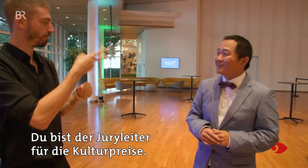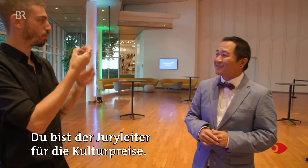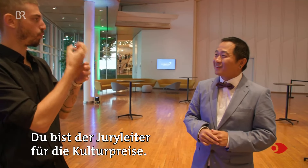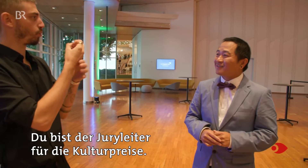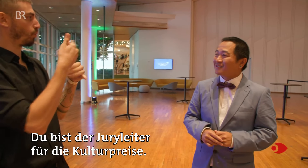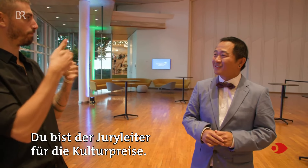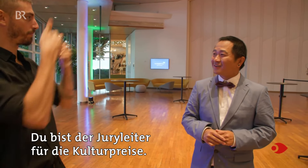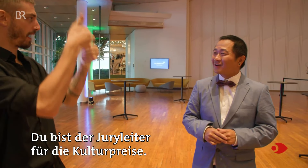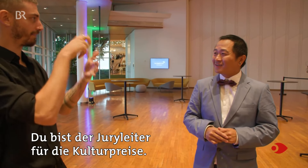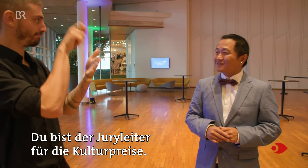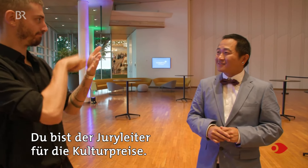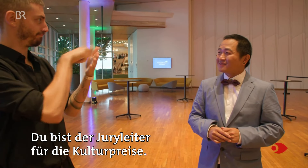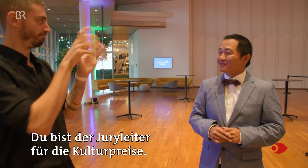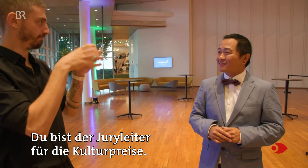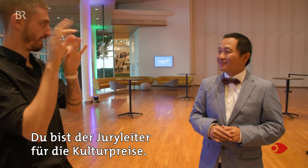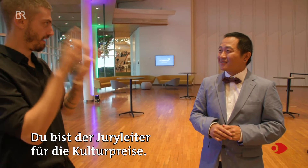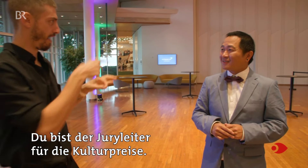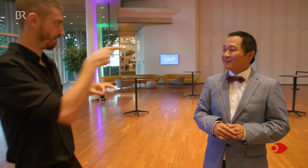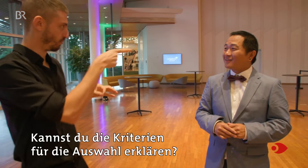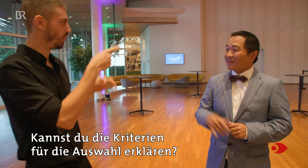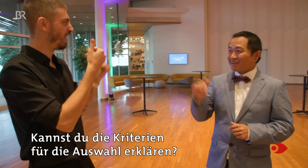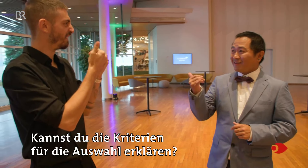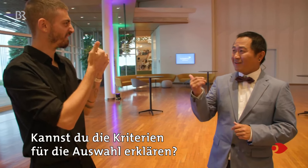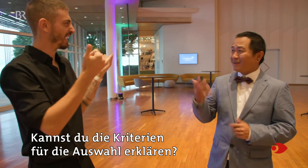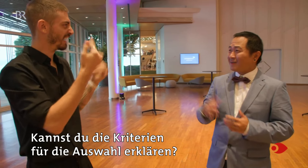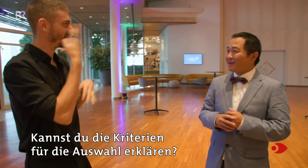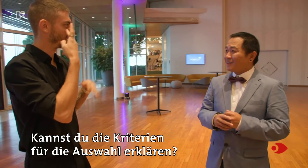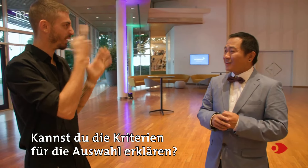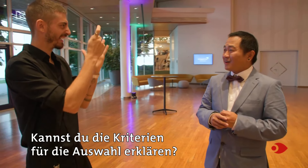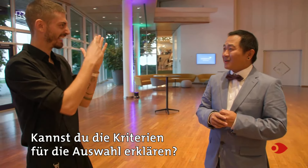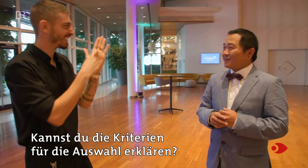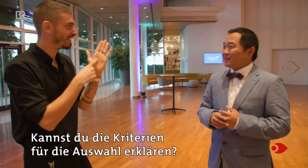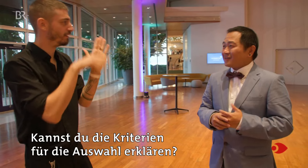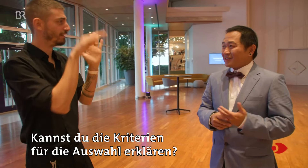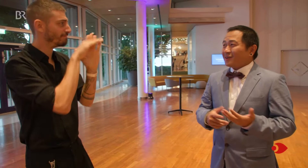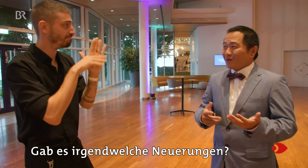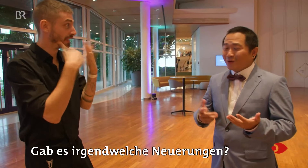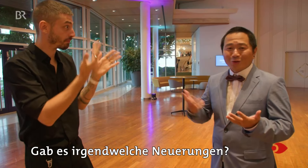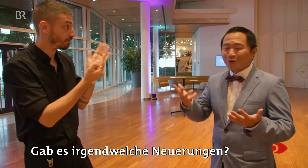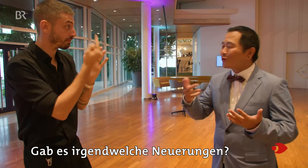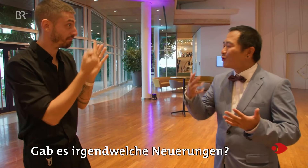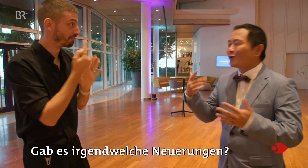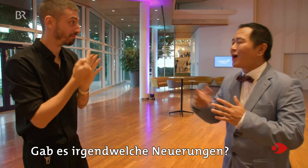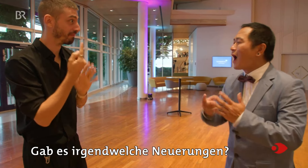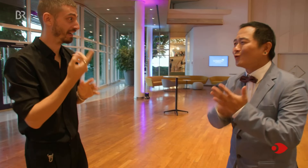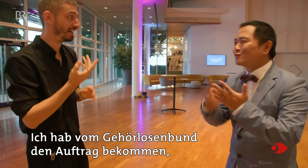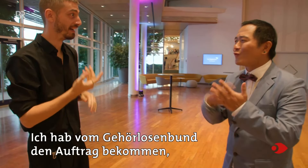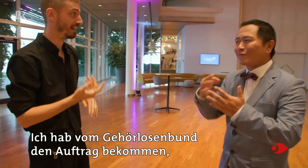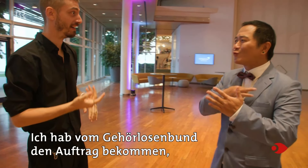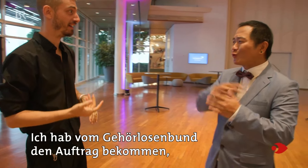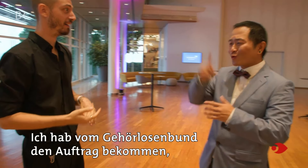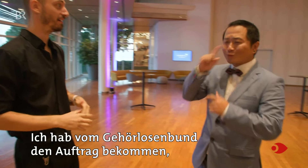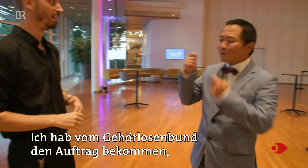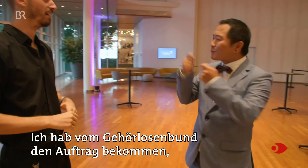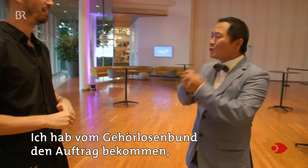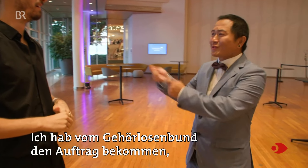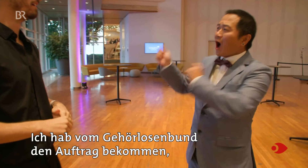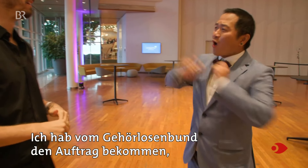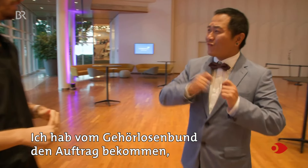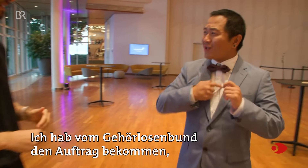Du bist der Juryleiter für die Kulturpreise. Kannst du die Kriterien für die Auswahl erklären? Gab es irgendwelche Neuerungen? Ich habe